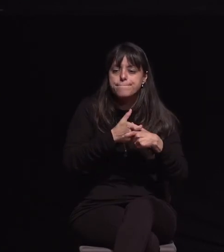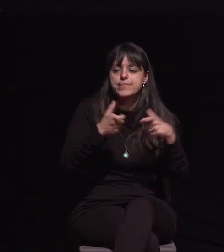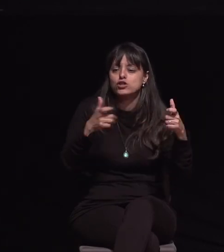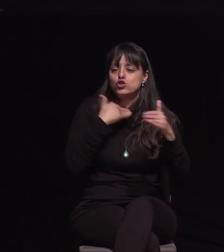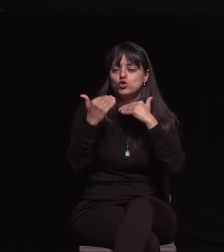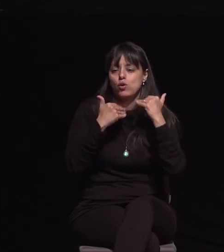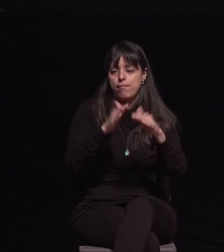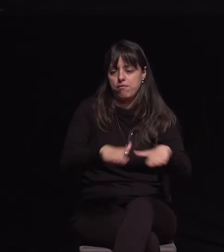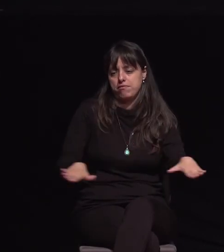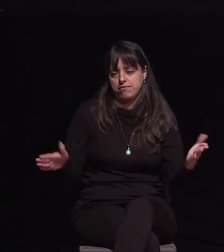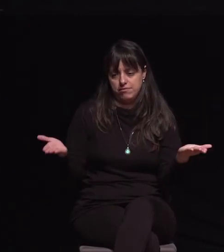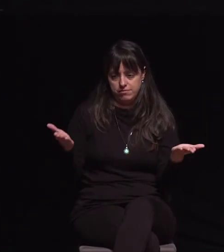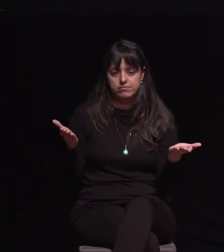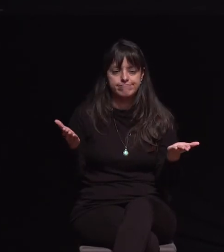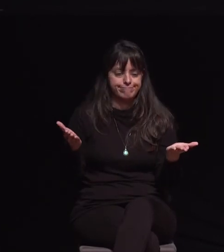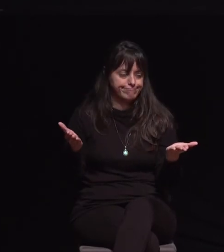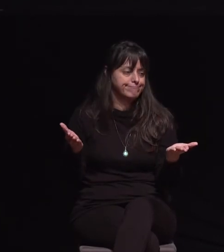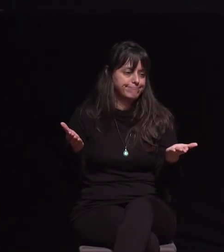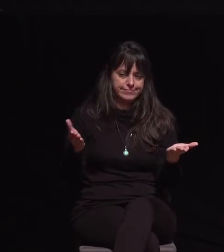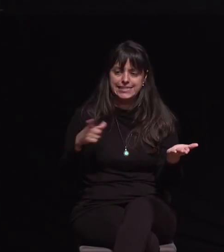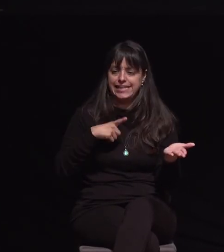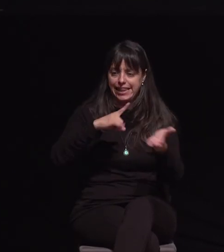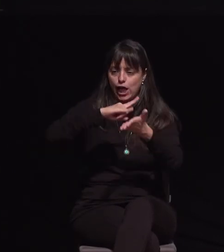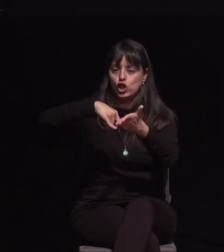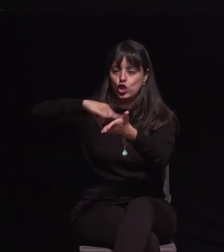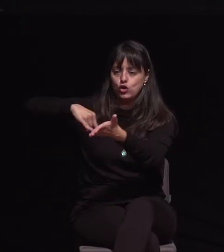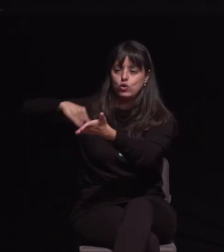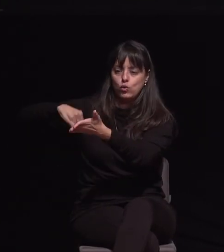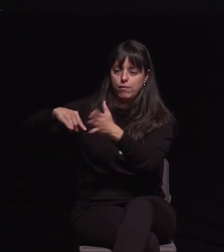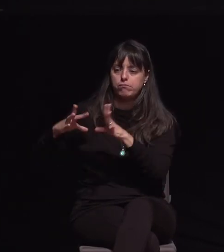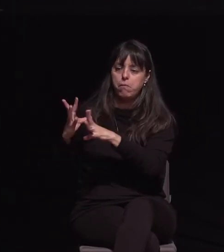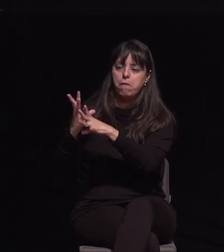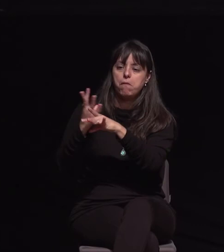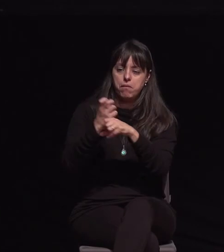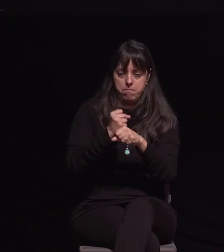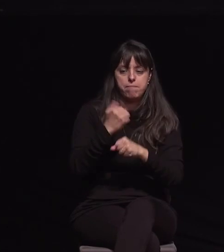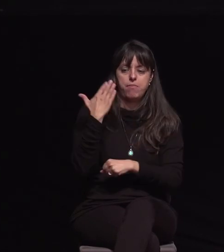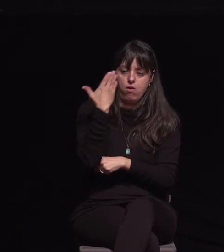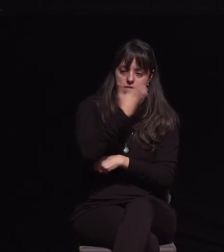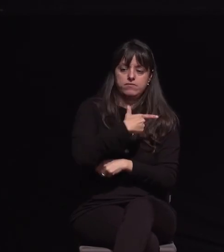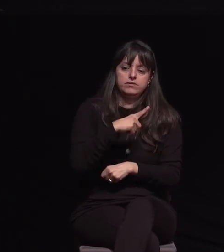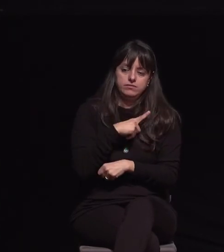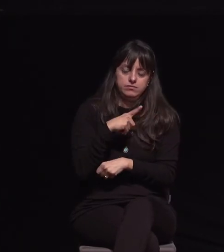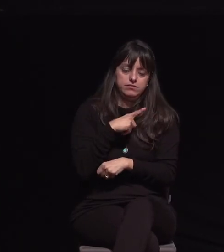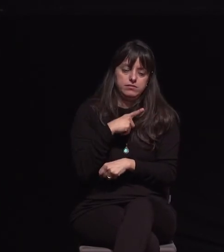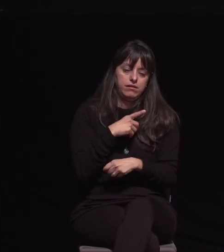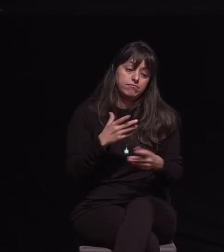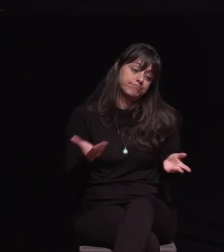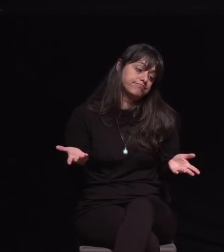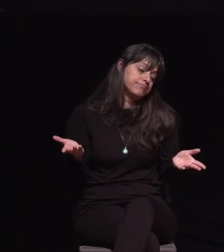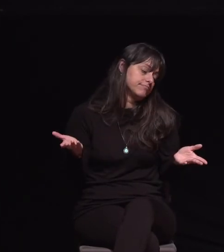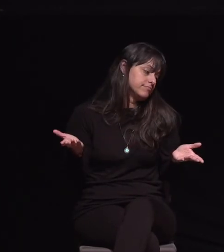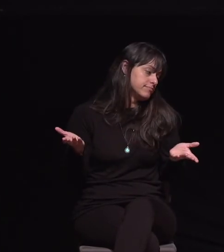tem, inclusive, documentos que provam isso que eu estou falando, né? Então,